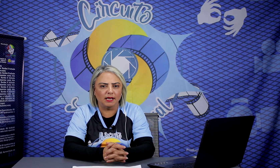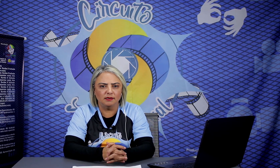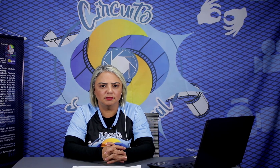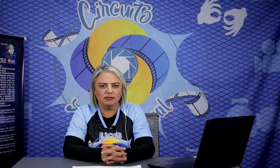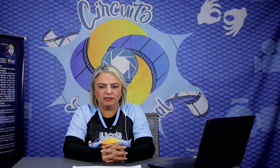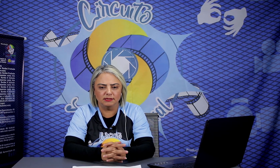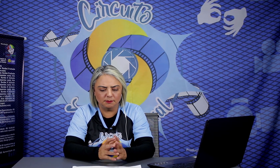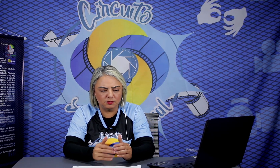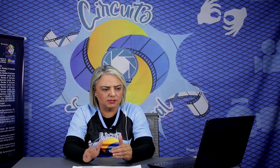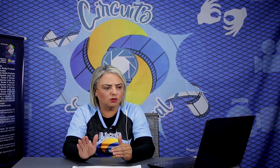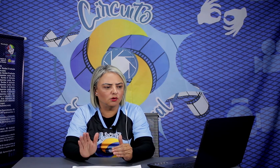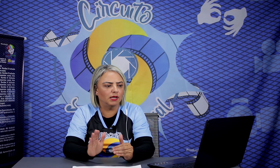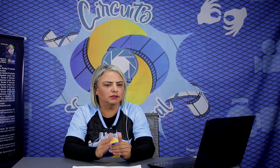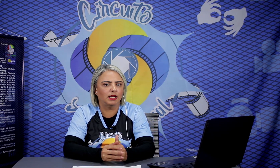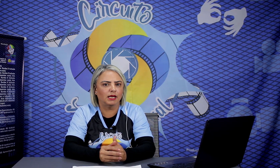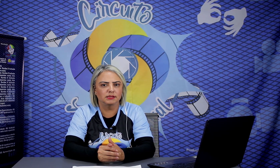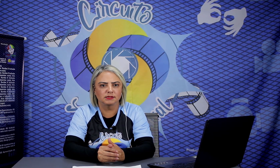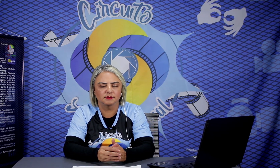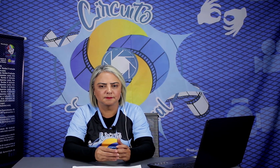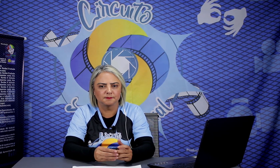Bacana, dá tempo de você correr atrás.